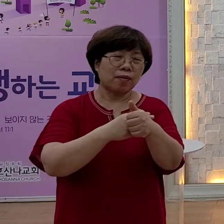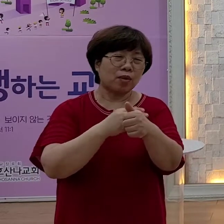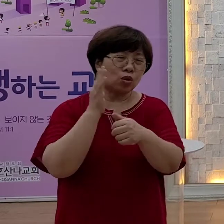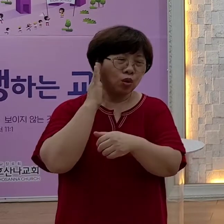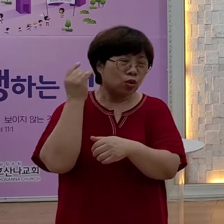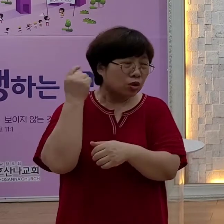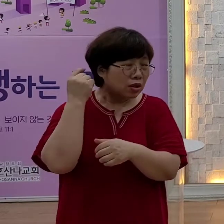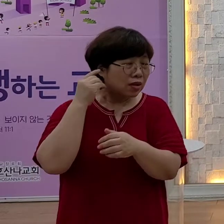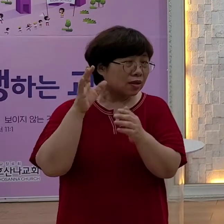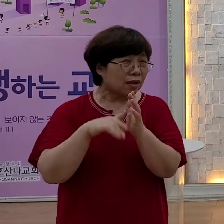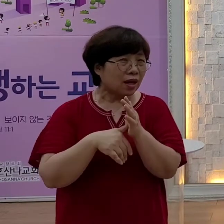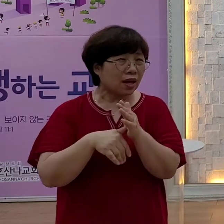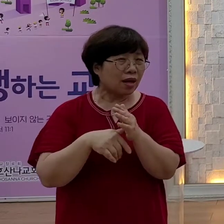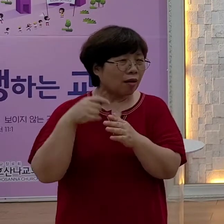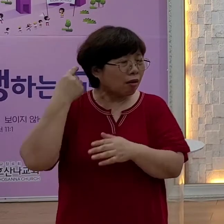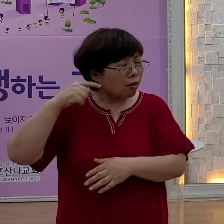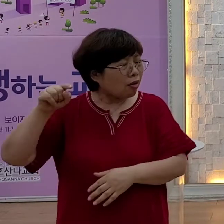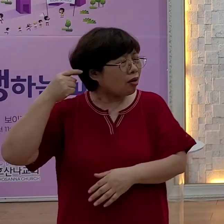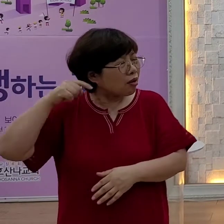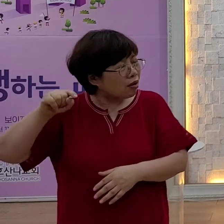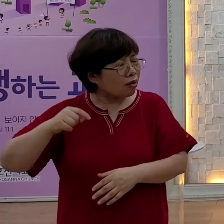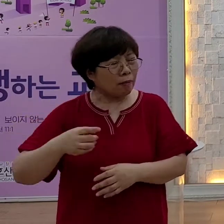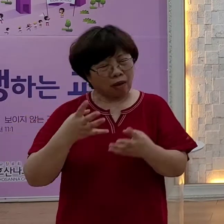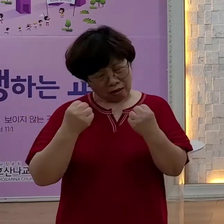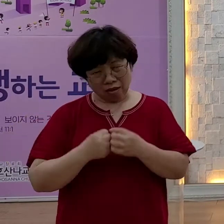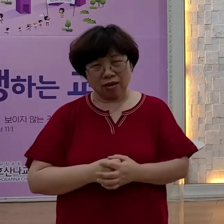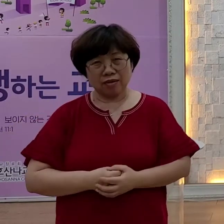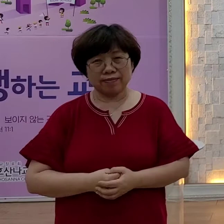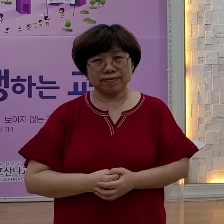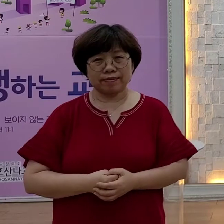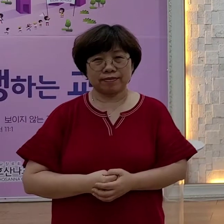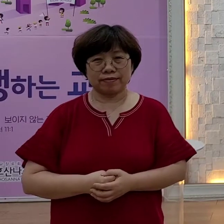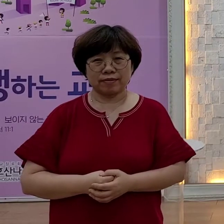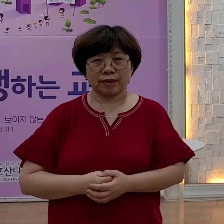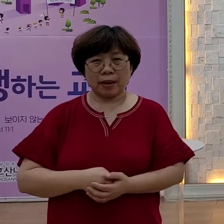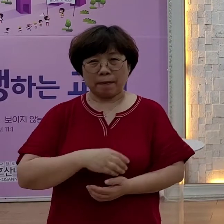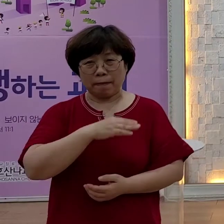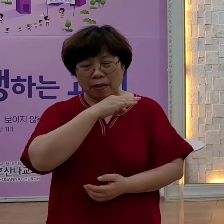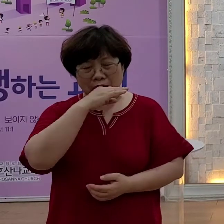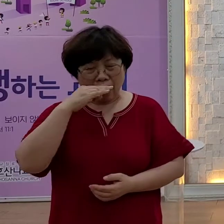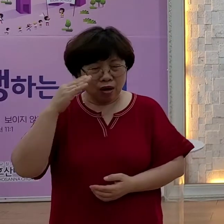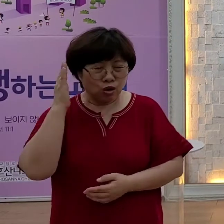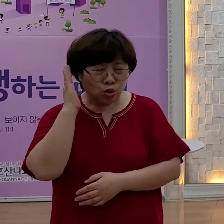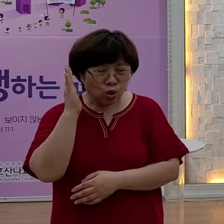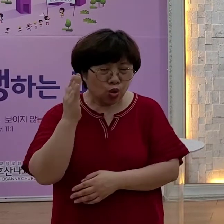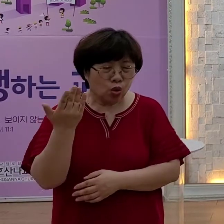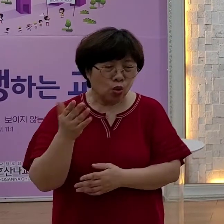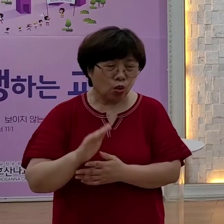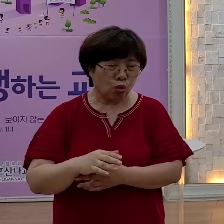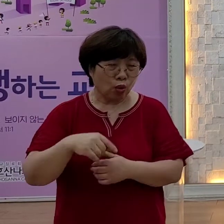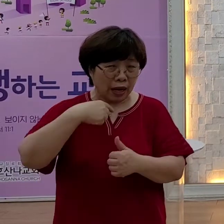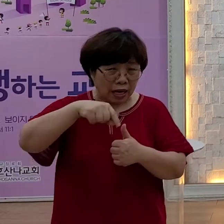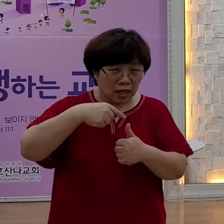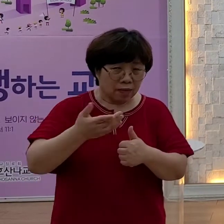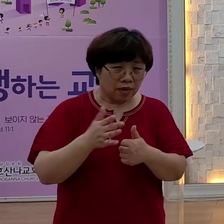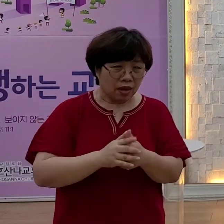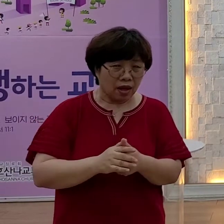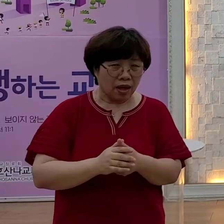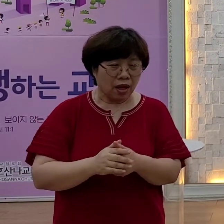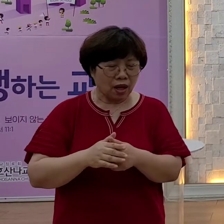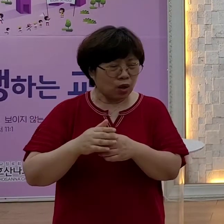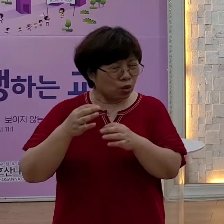문법적으로 뭐 설교학적으로 하나도 틀린 게 없는데 아무리 들으려고 그래도 안 들려요. 여러분